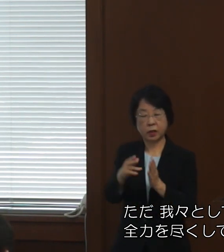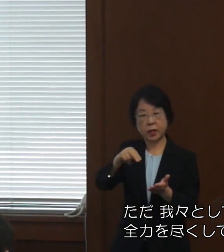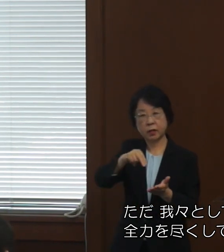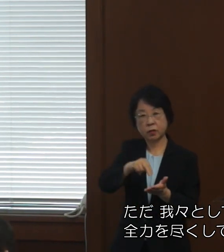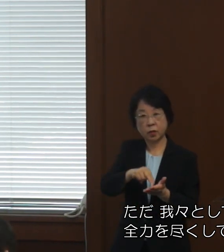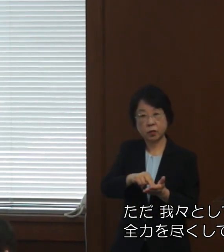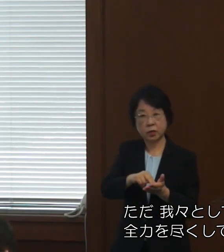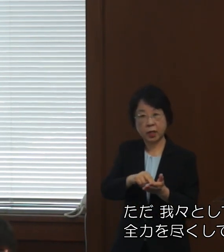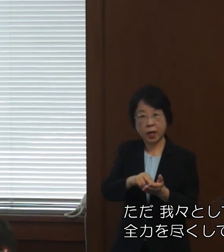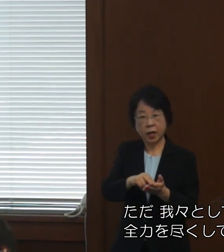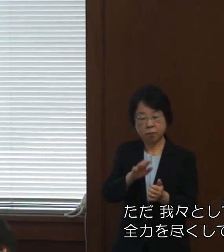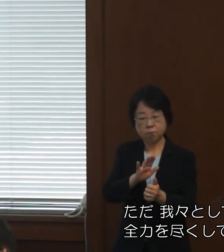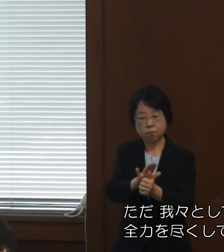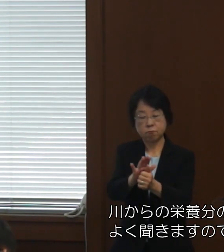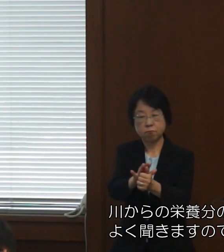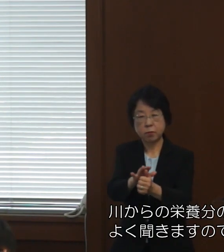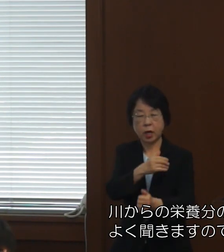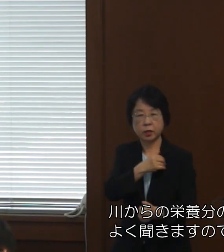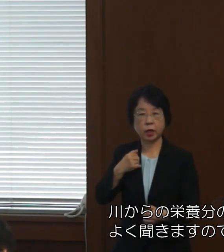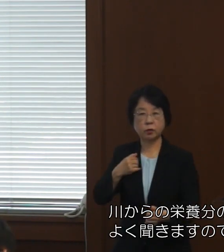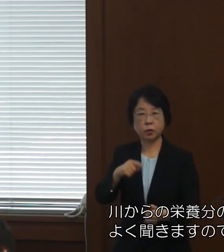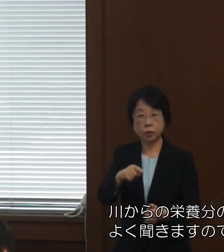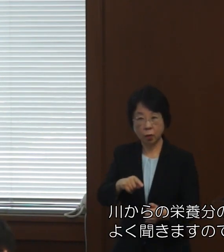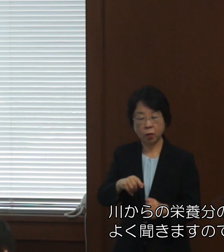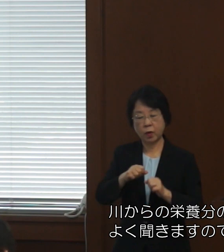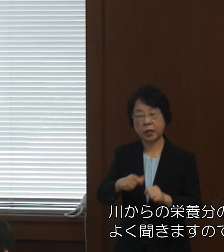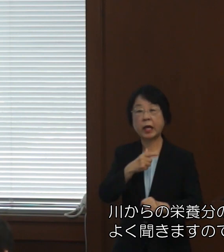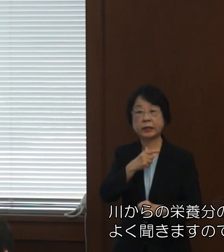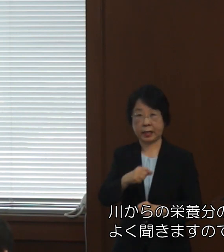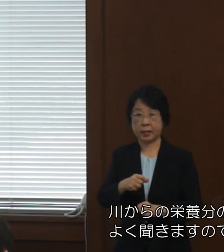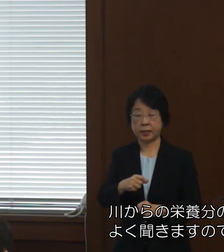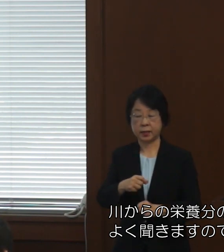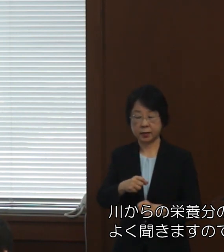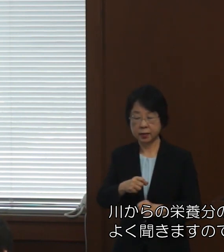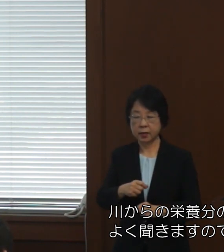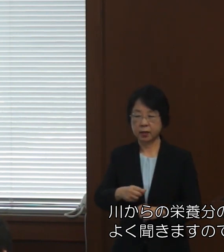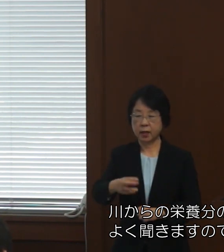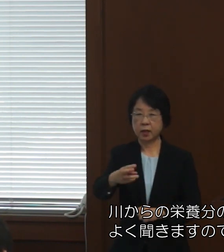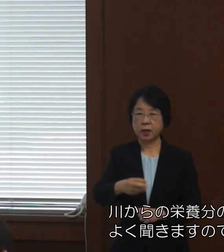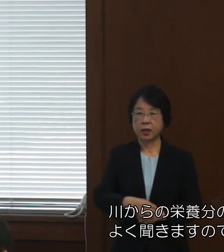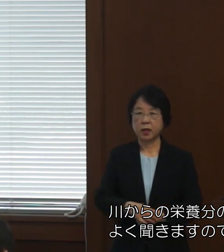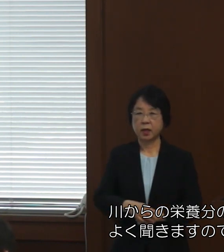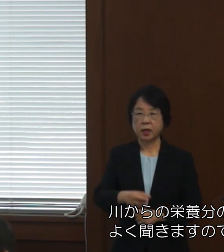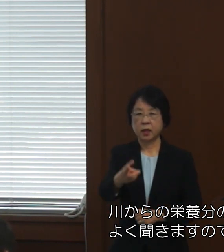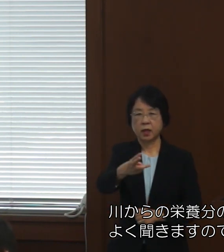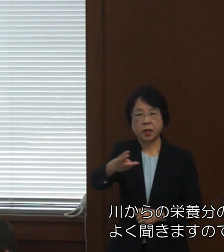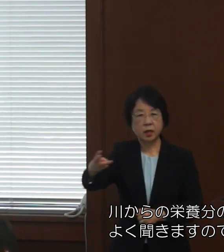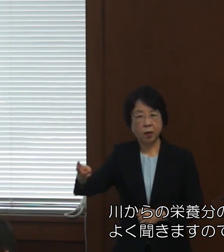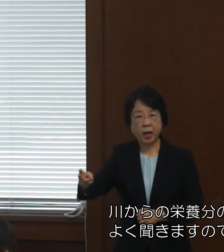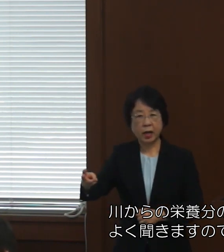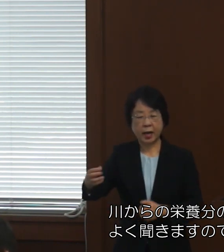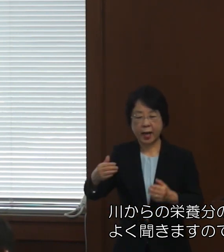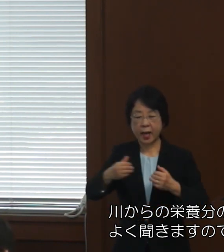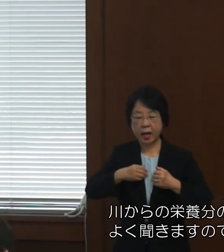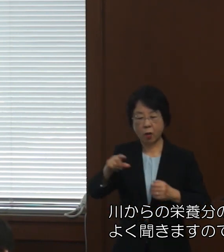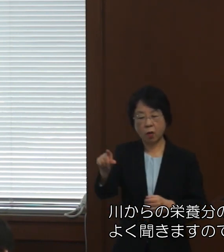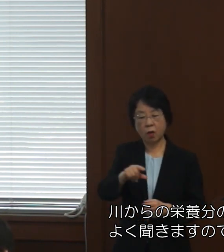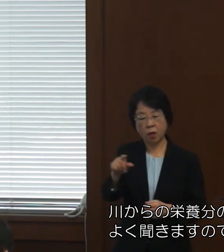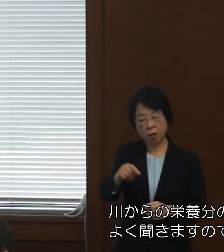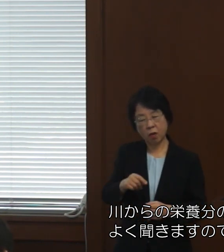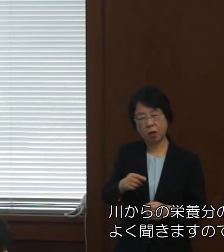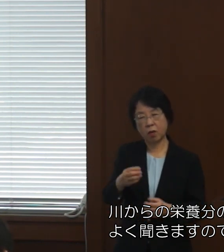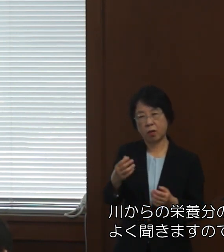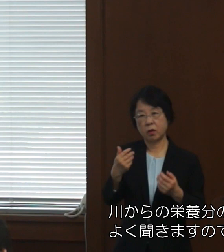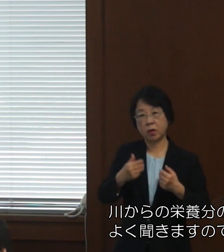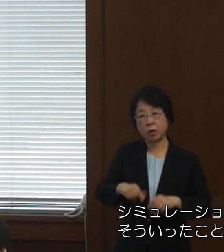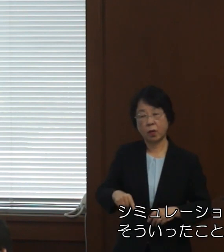全力を尽くしていきたいと思いますし川からの栄養部の圧力が弱いっていう話はよう聞きますのでそういったところだと